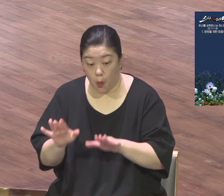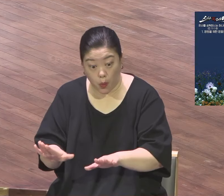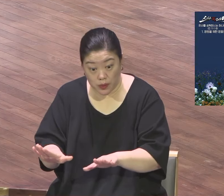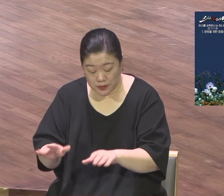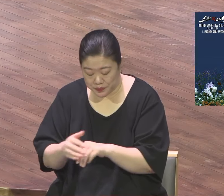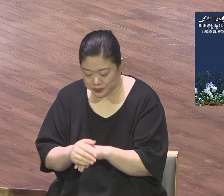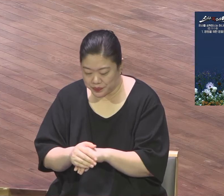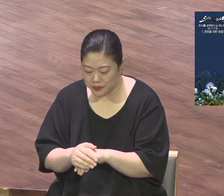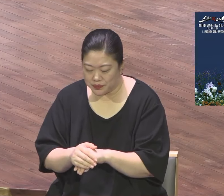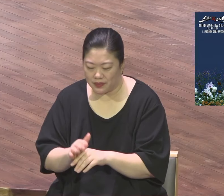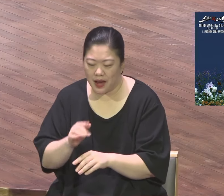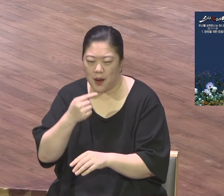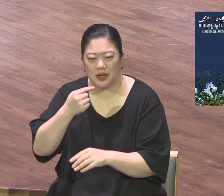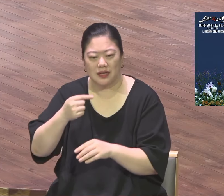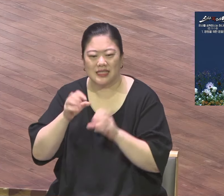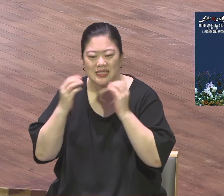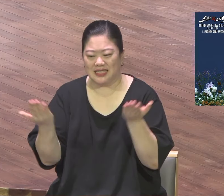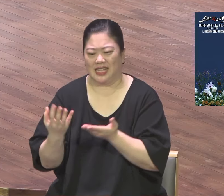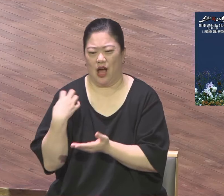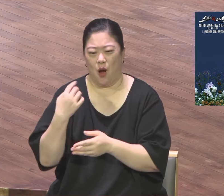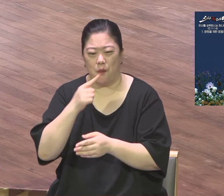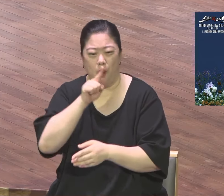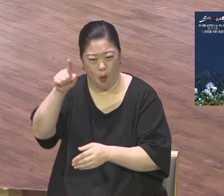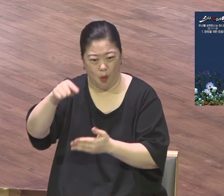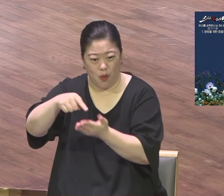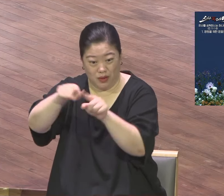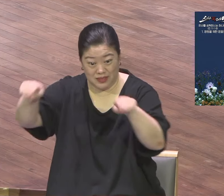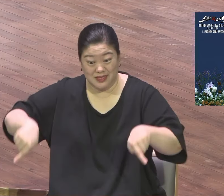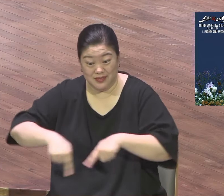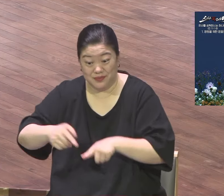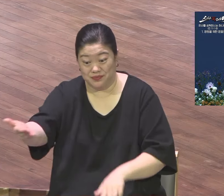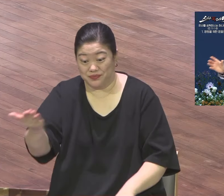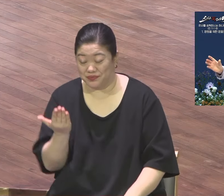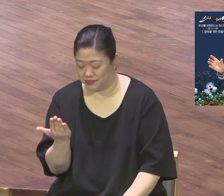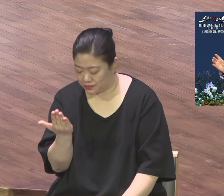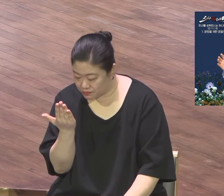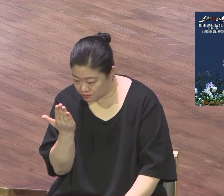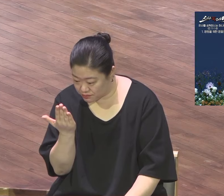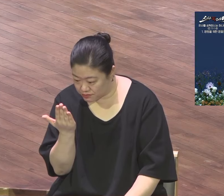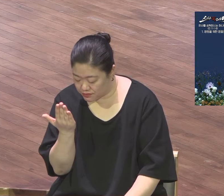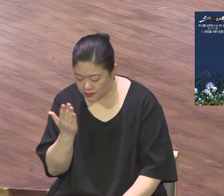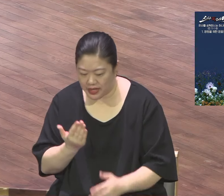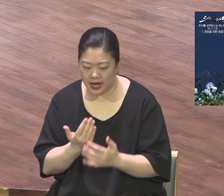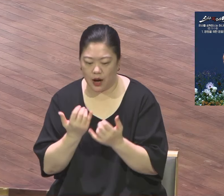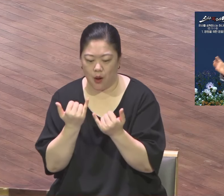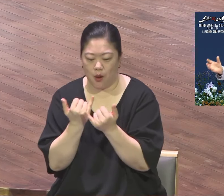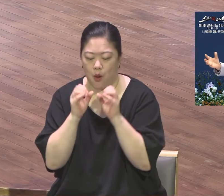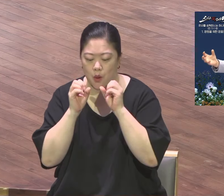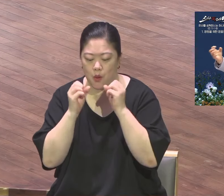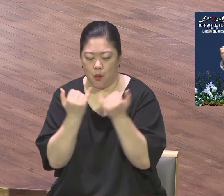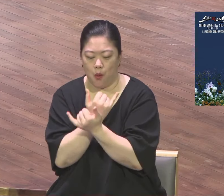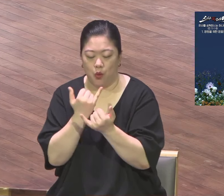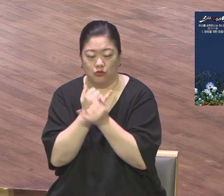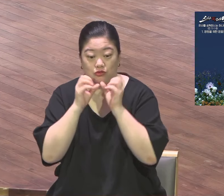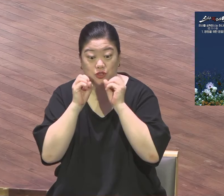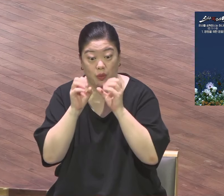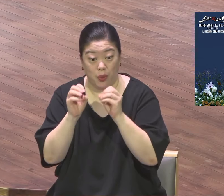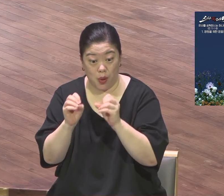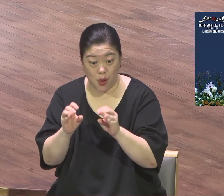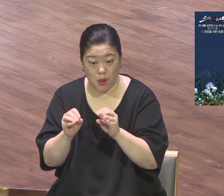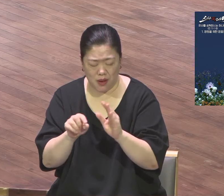간증자들 쫙 4분이 간증을 하고 5분이 간증을 하고 이 내용들을 가문 보고 말이에요. 상상도 못한 남편이